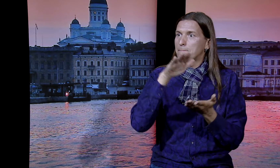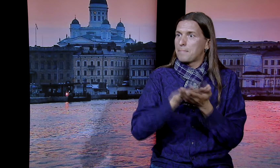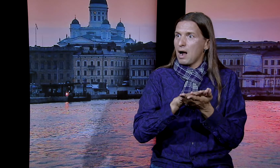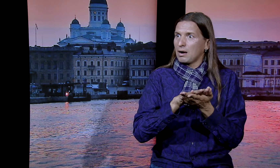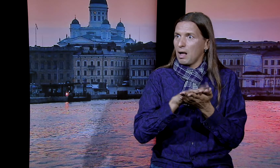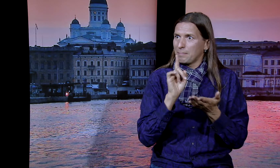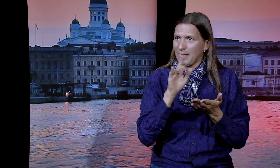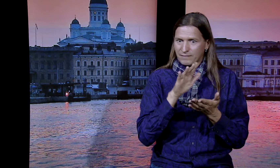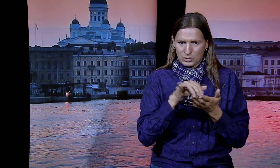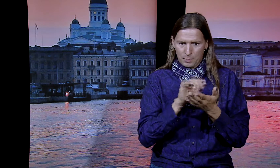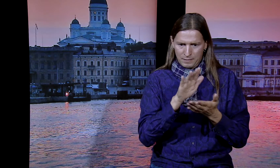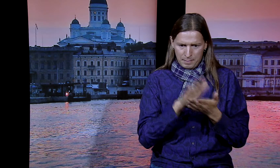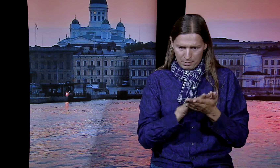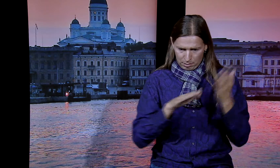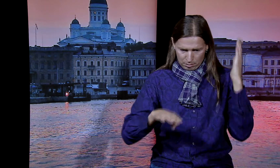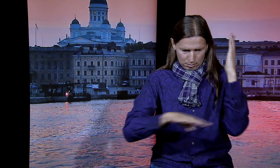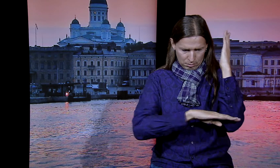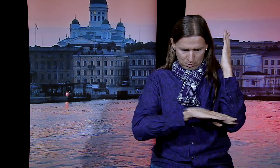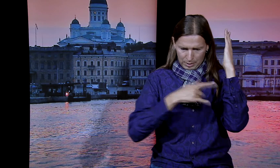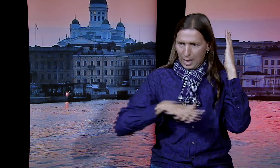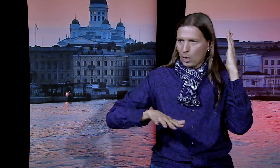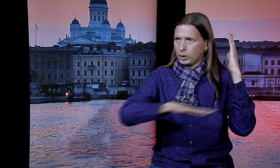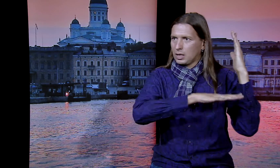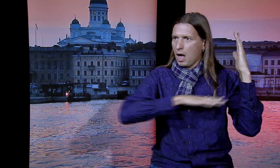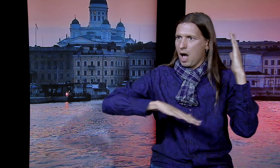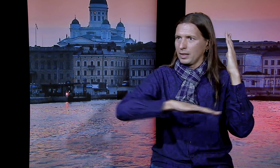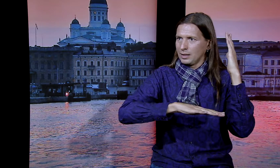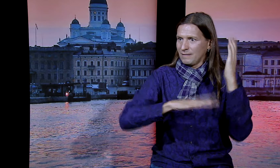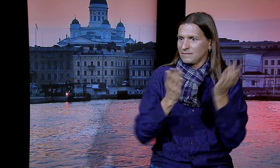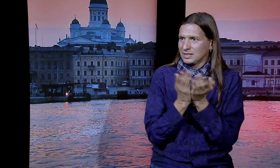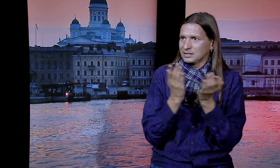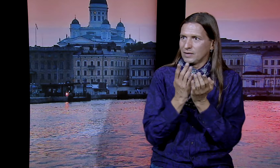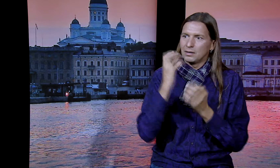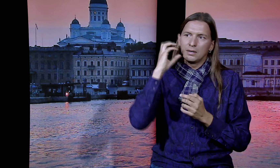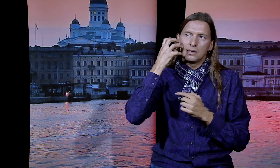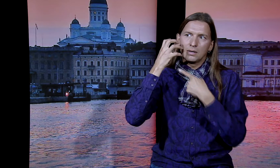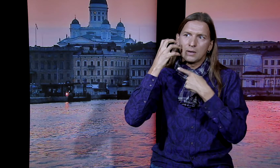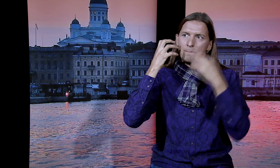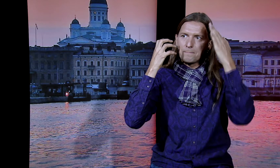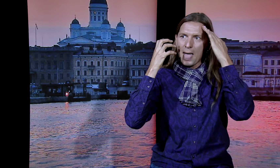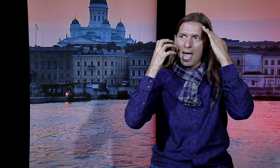Viittomakielisen lauseen rakentamisesta kerron yhden esimerkin, joka havainnollistaa erilaisuuden verrattuna suomen